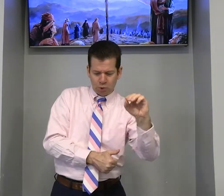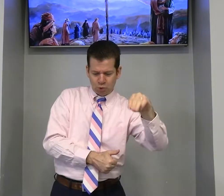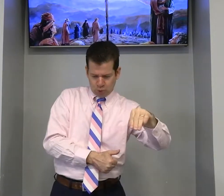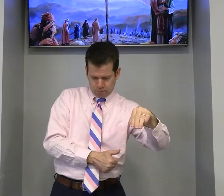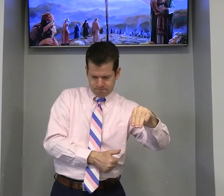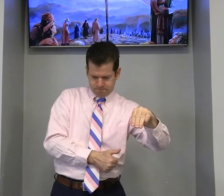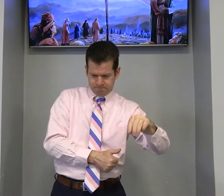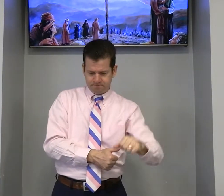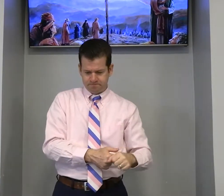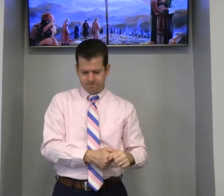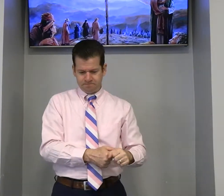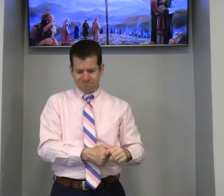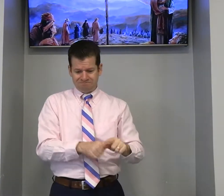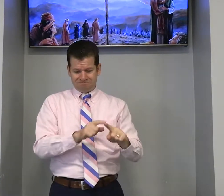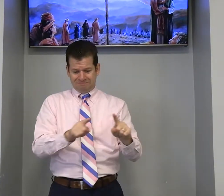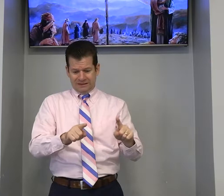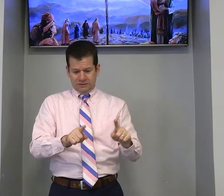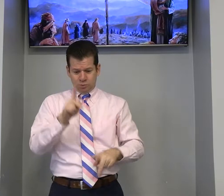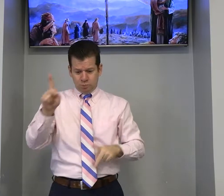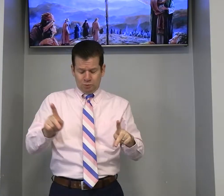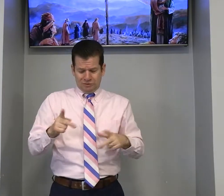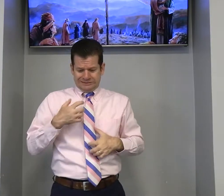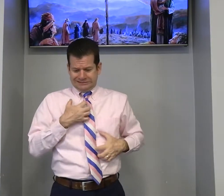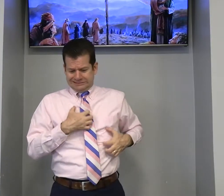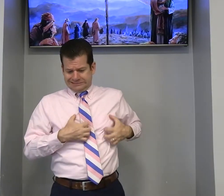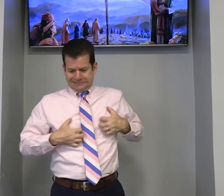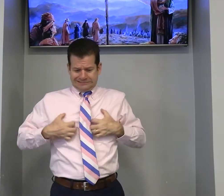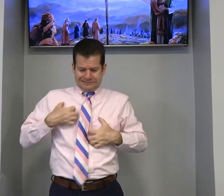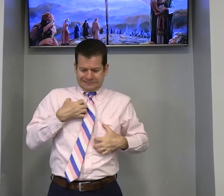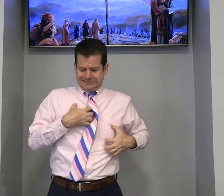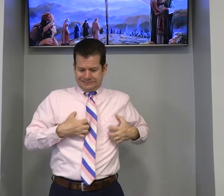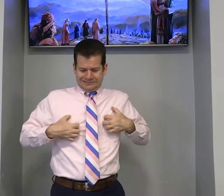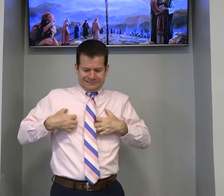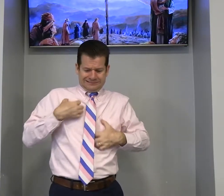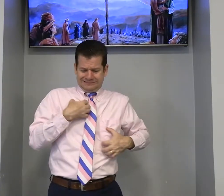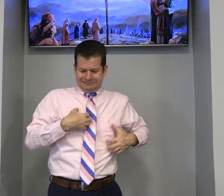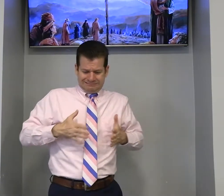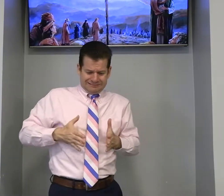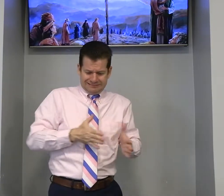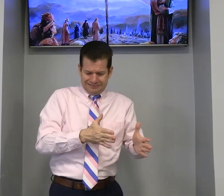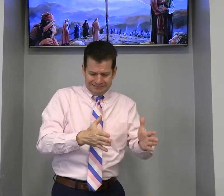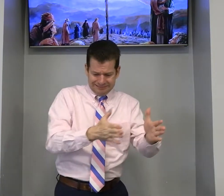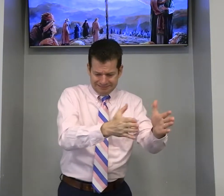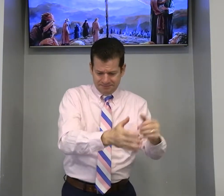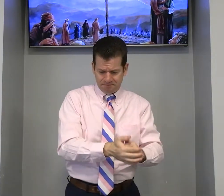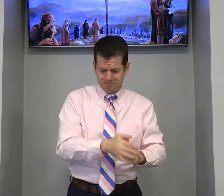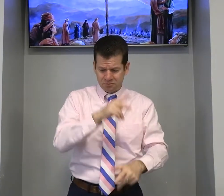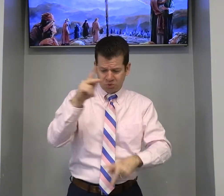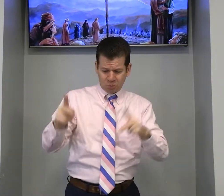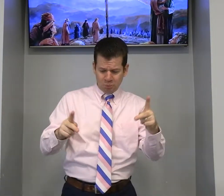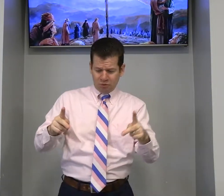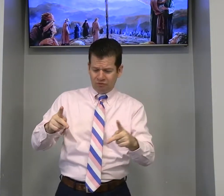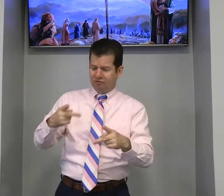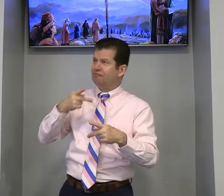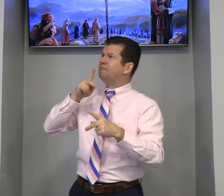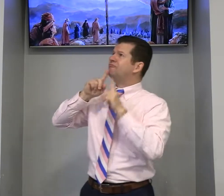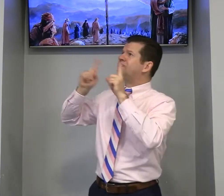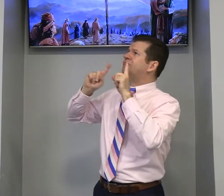perto de Edom. Mas o povo estava inquieto, ansioso no caminho. E o